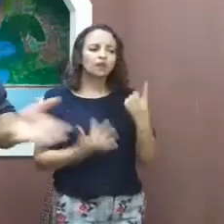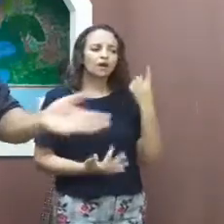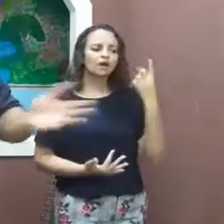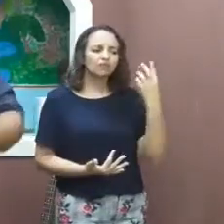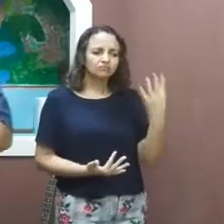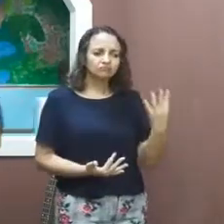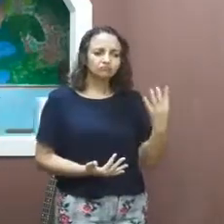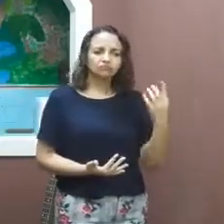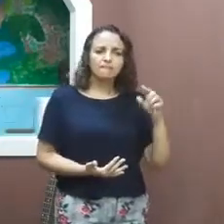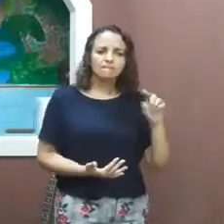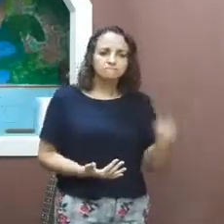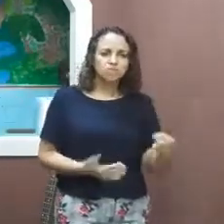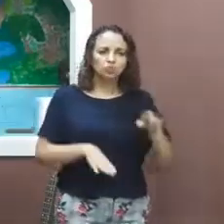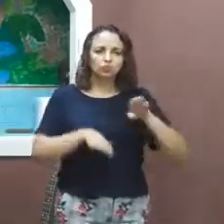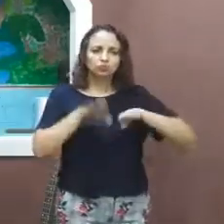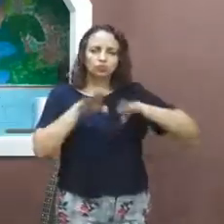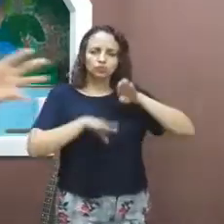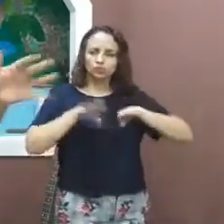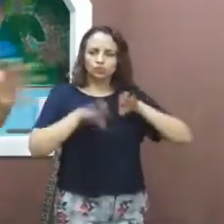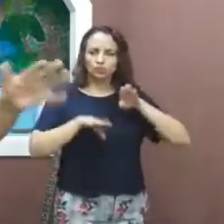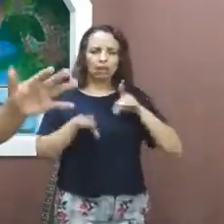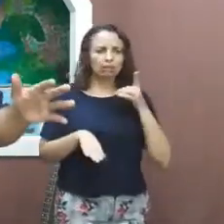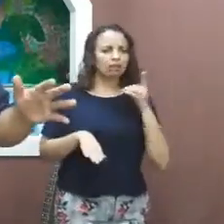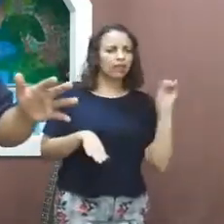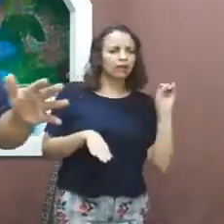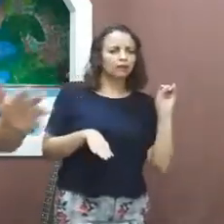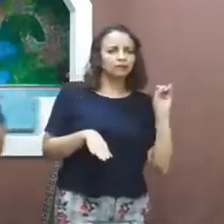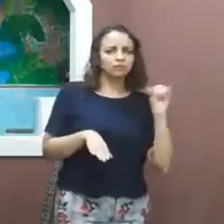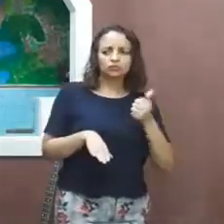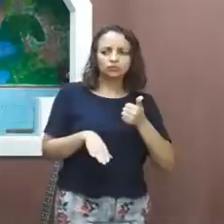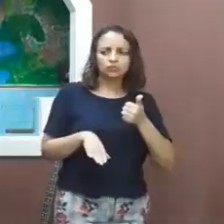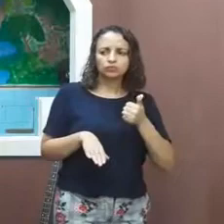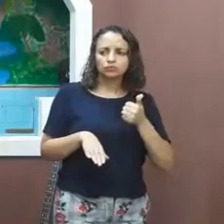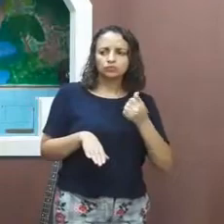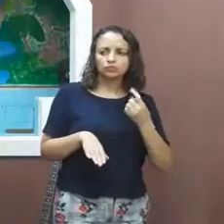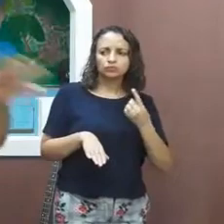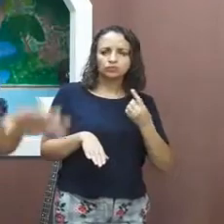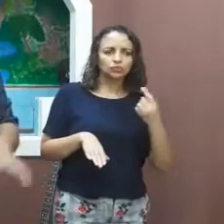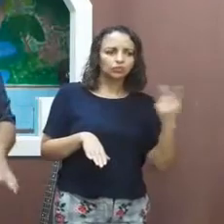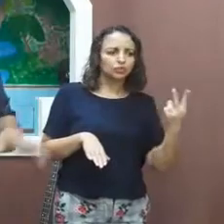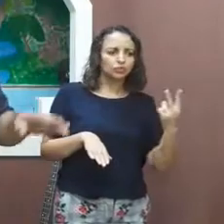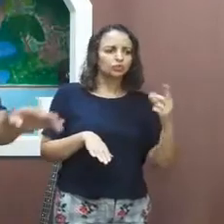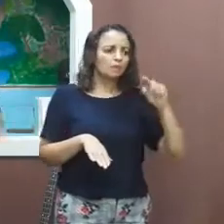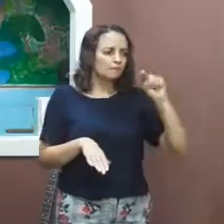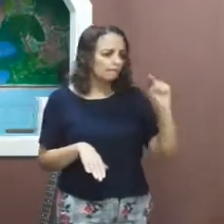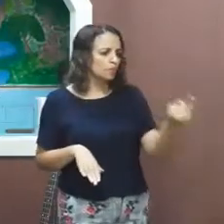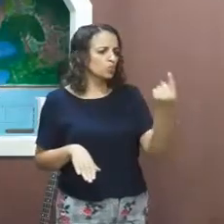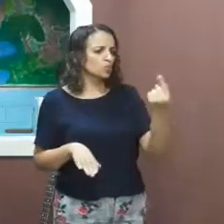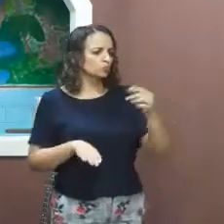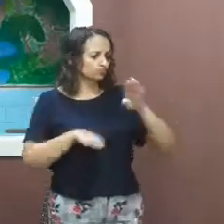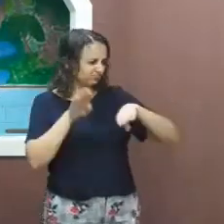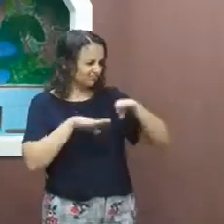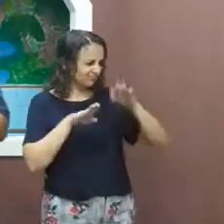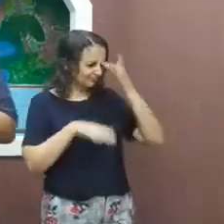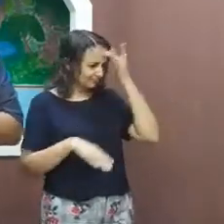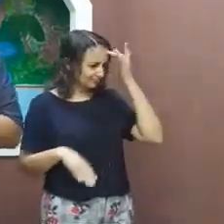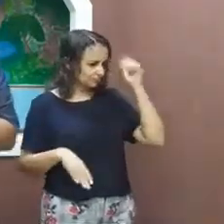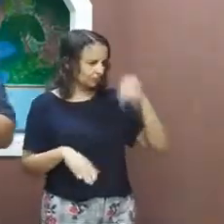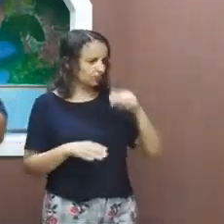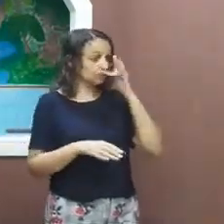14 aí, 14 menos, quanto que é? 10, 12, quanto que é? 12 mais 12 mil. Vamos pegar aqui 12 mil.